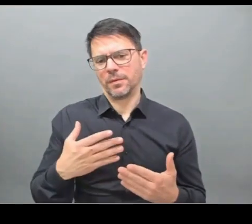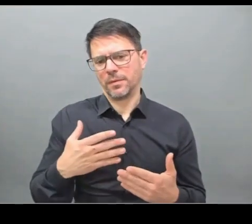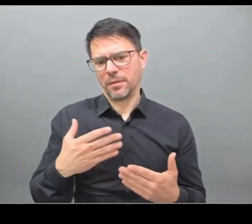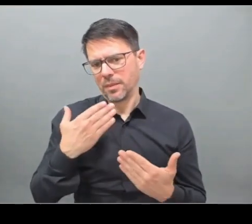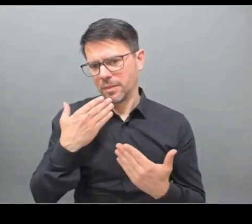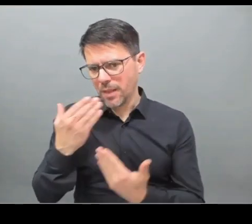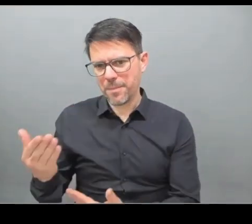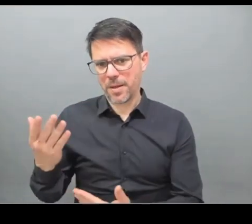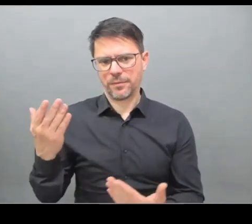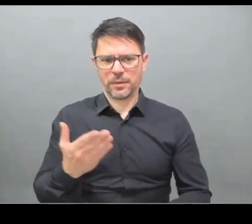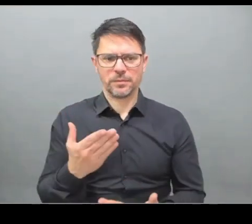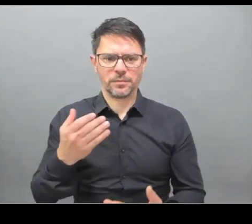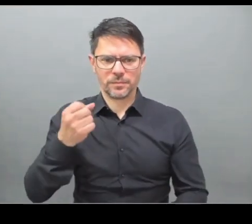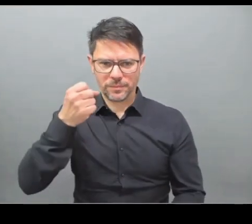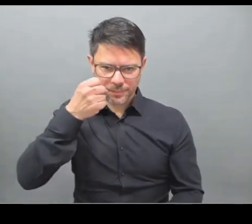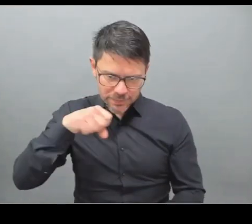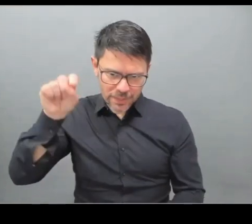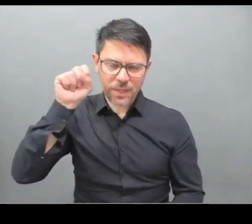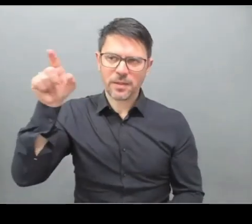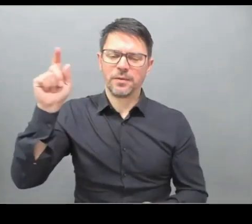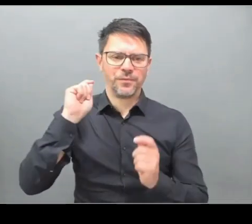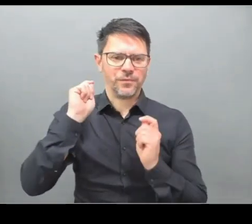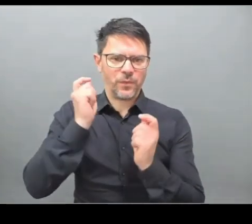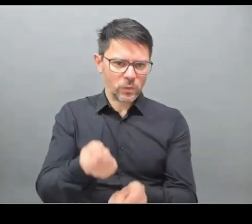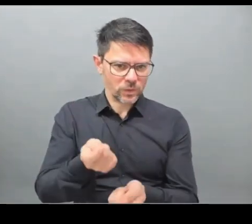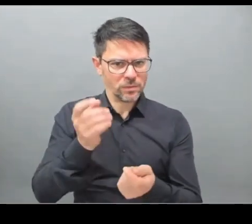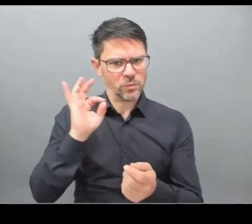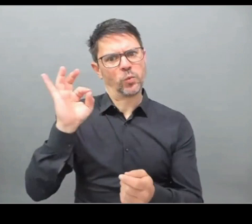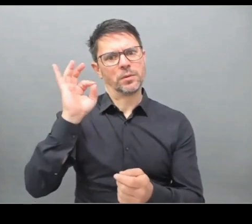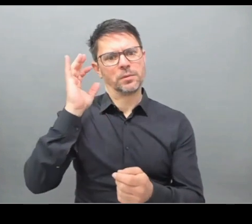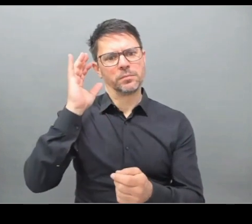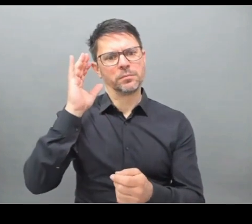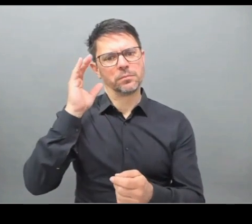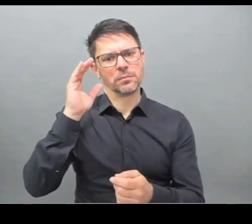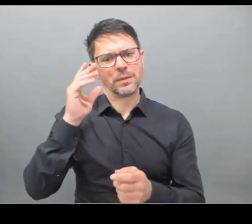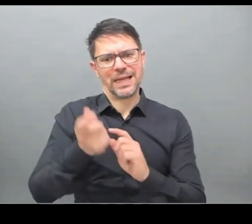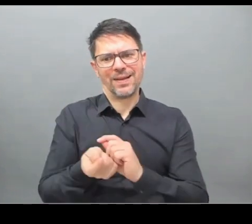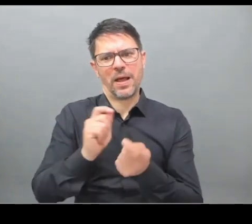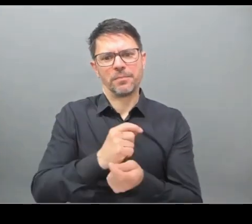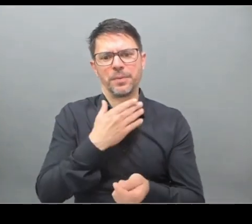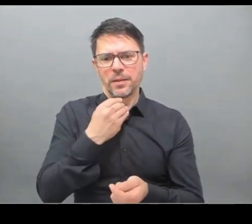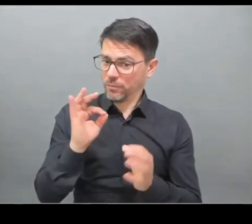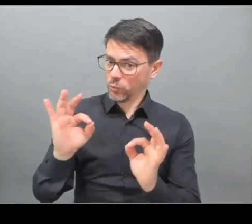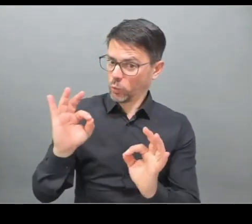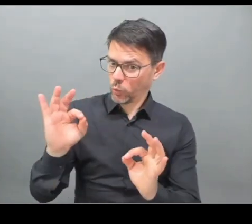für uns völlig ungeeignet. Die Antworten, die gegeben oder gesucht werden,